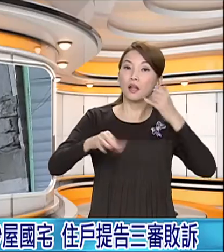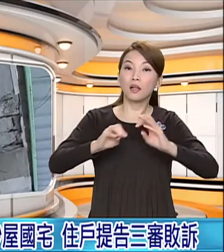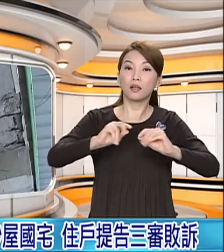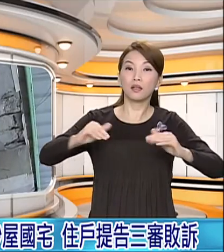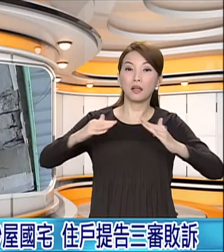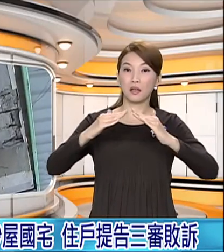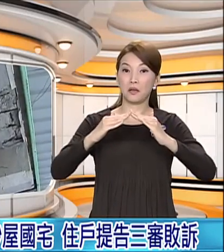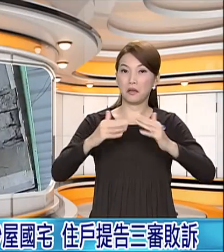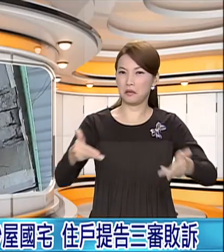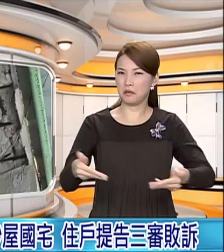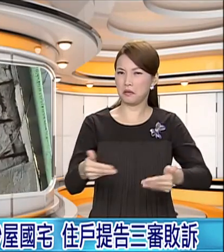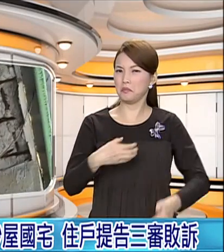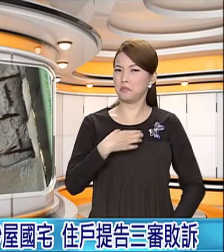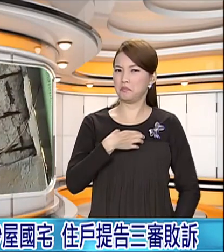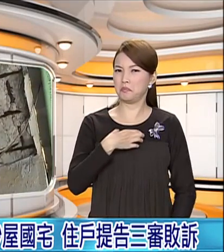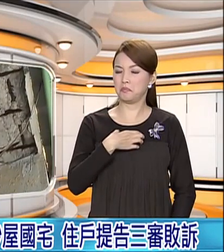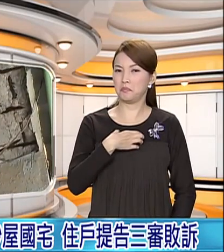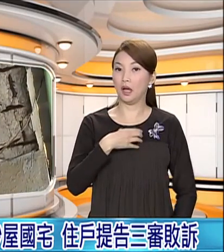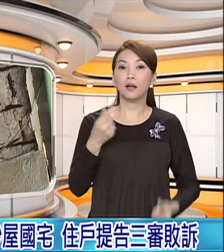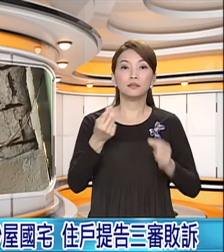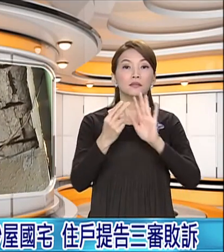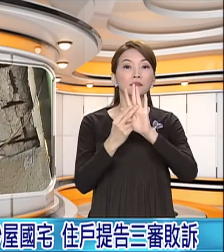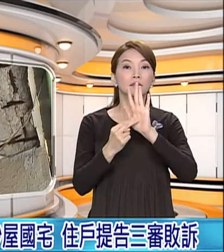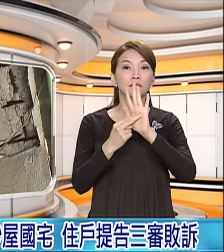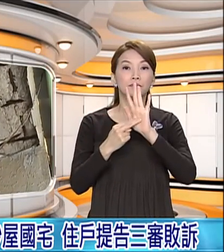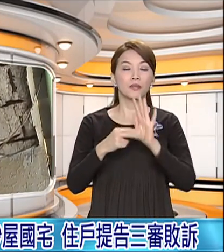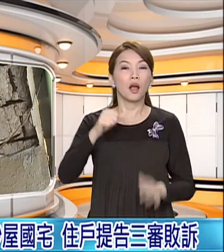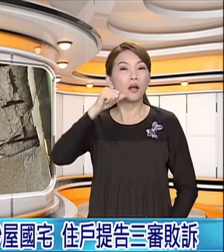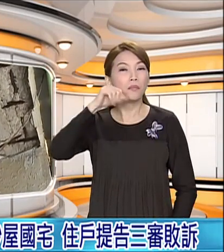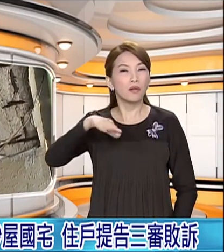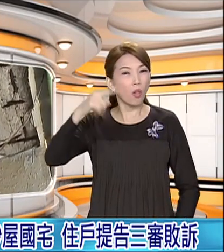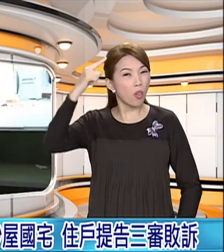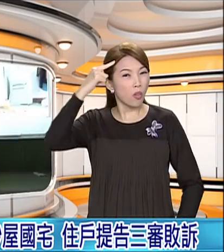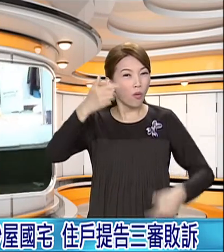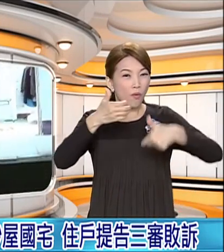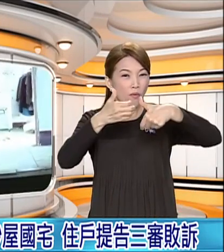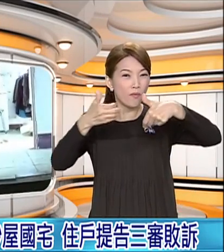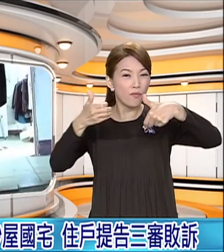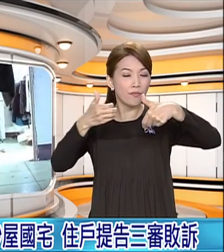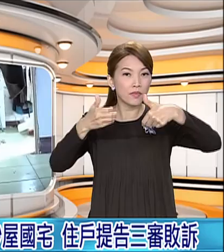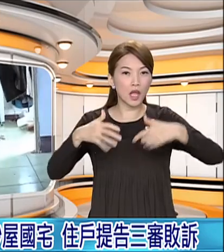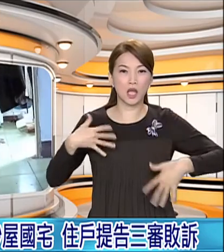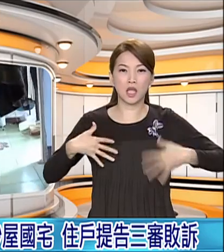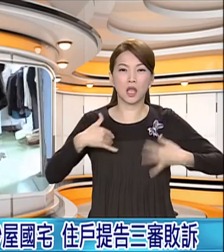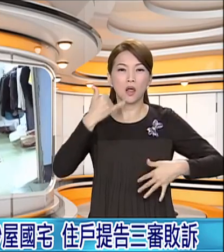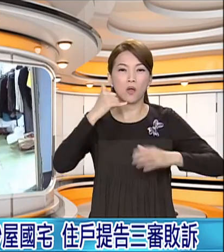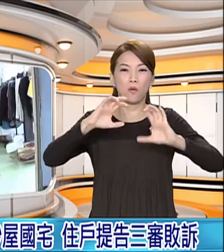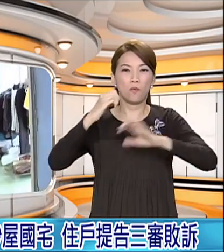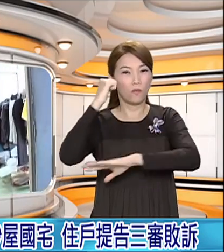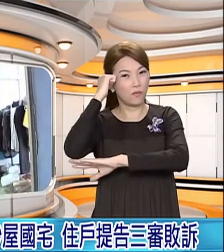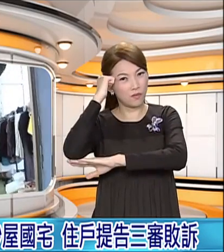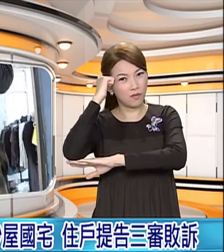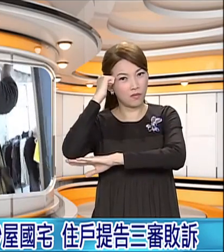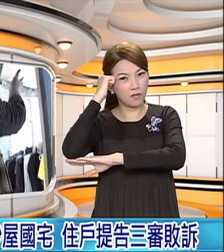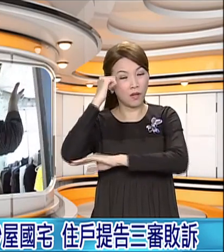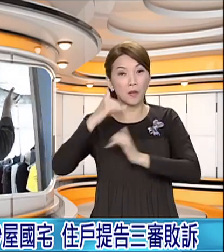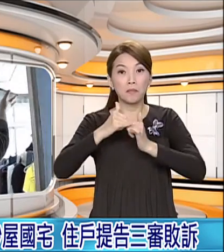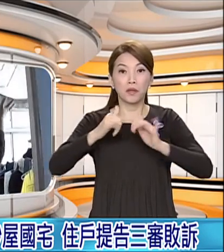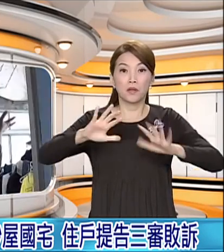海沙屋的问题严重，像是苗栗头份的兴隆国宅，民国70年开始交